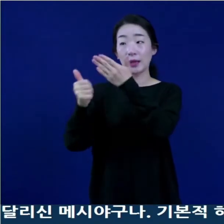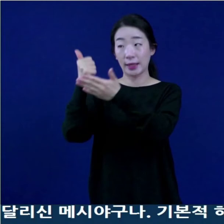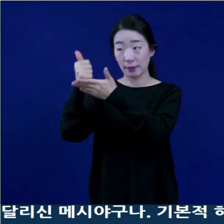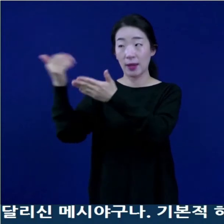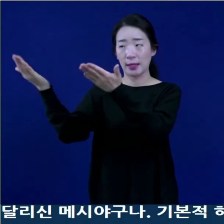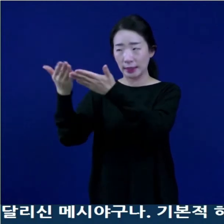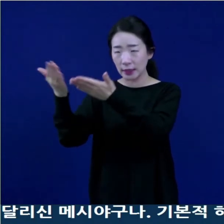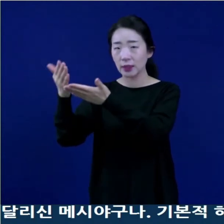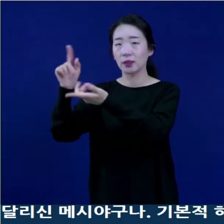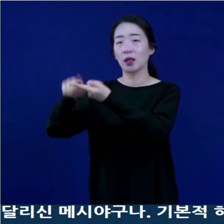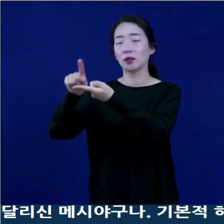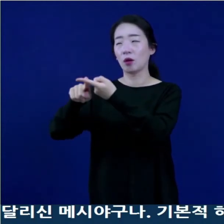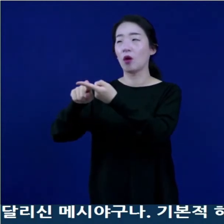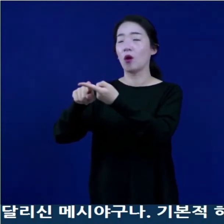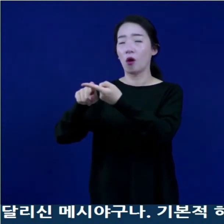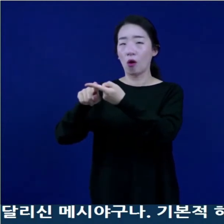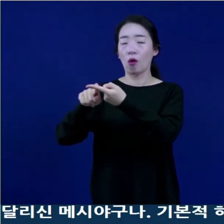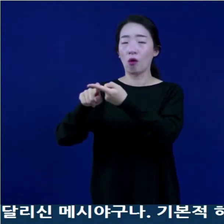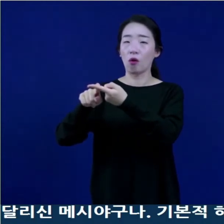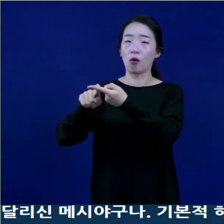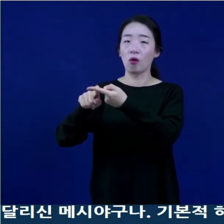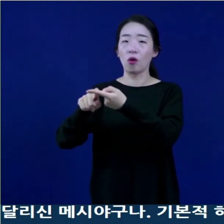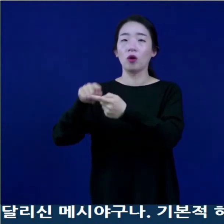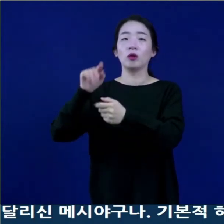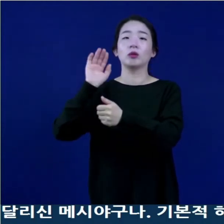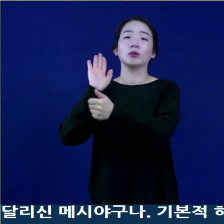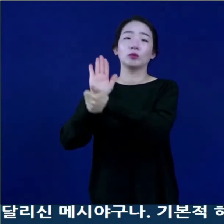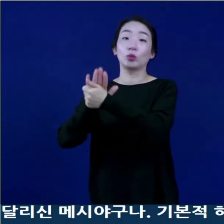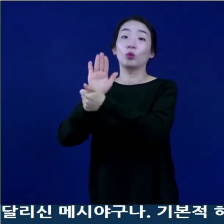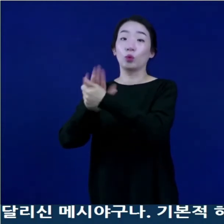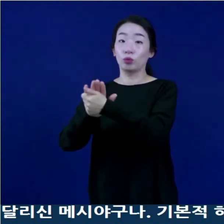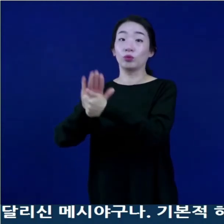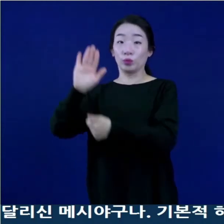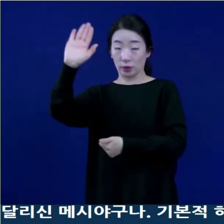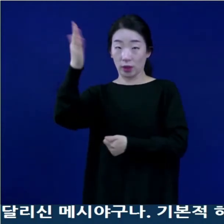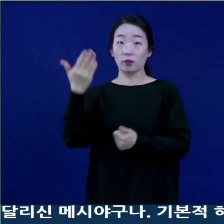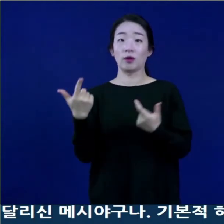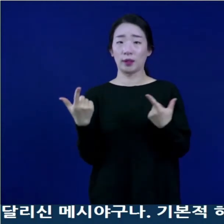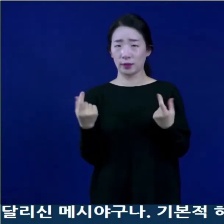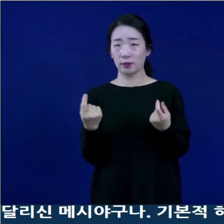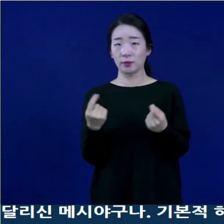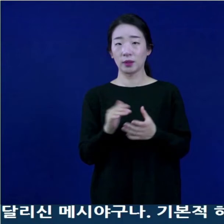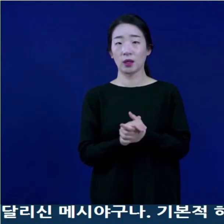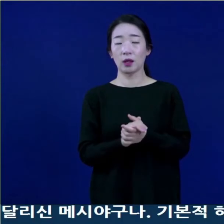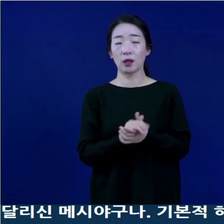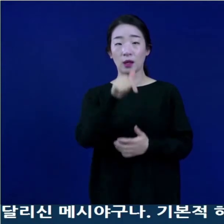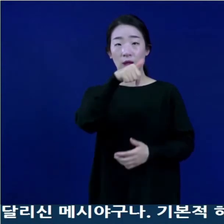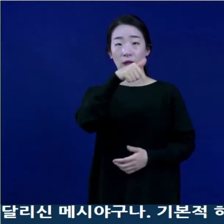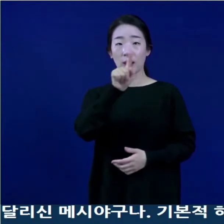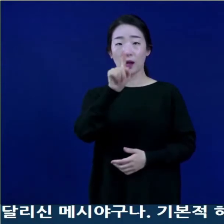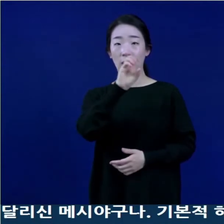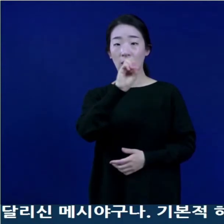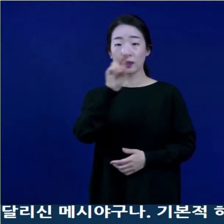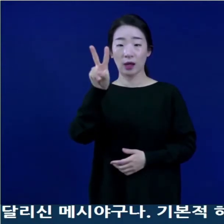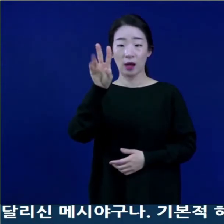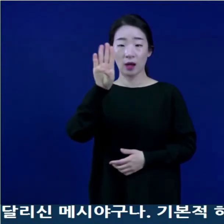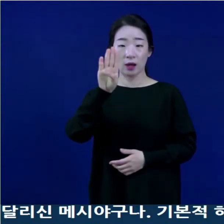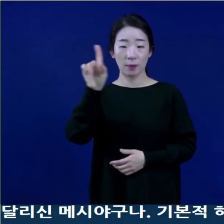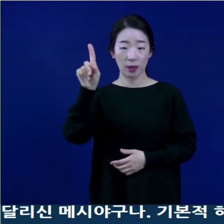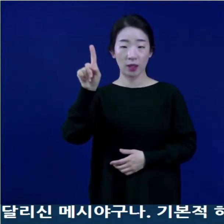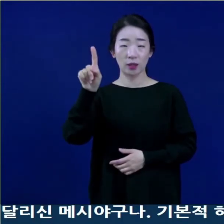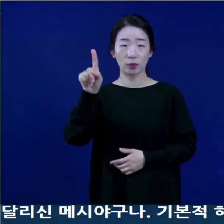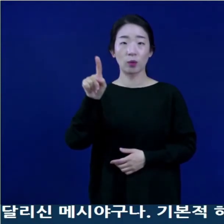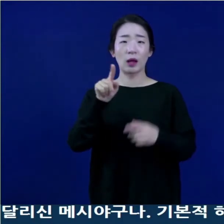돕고 있었던 것이죠. 가야바도 비슷한 일을 한 적이 있었습니다. 가야바가 한 사람을 죽여가지고 그 사람을 죽임으로